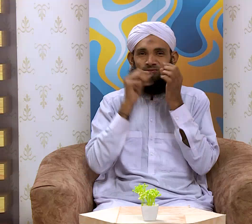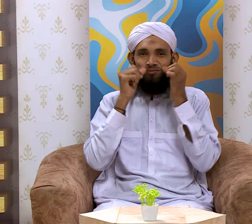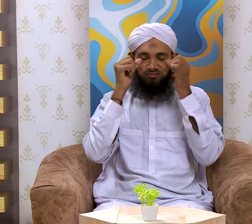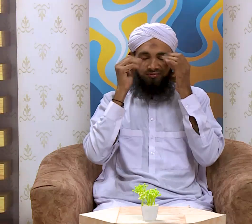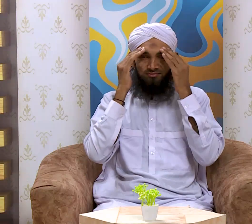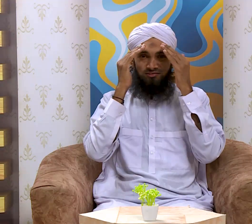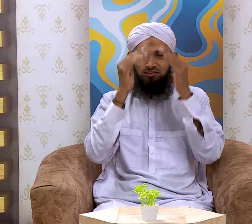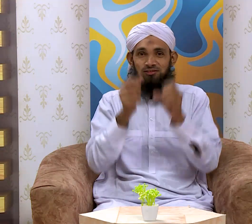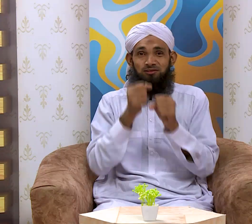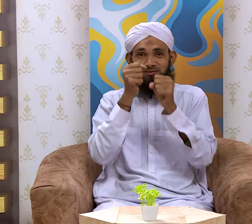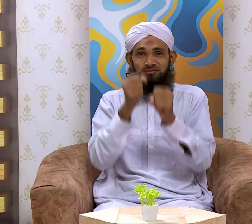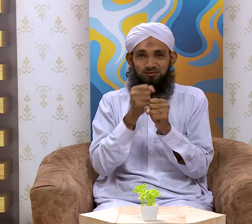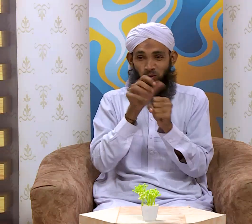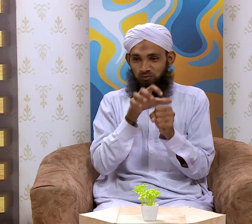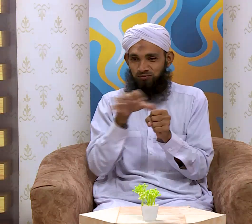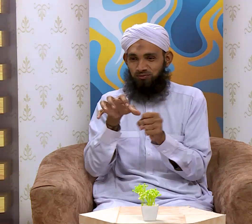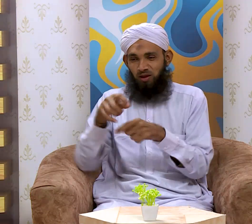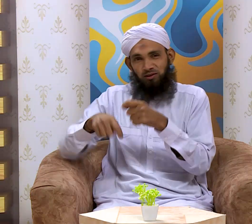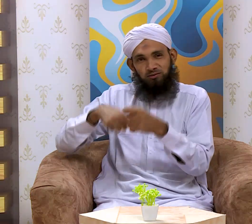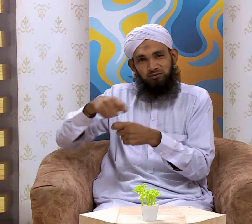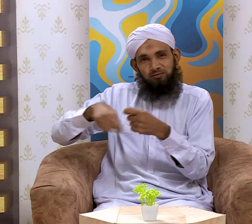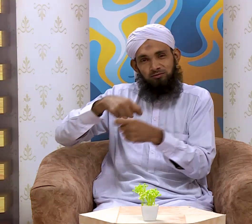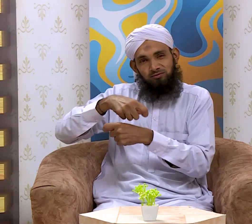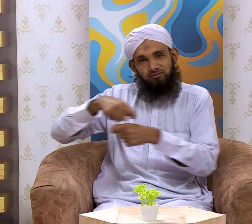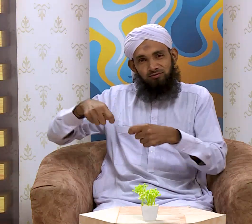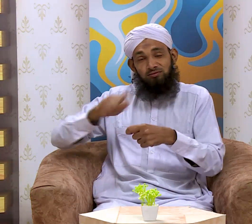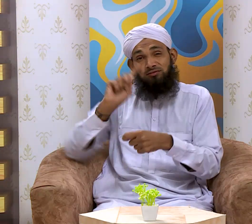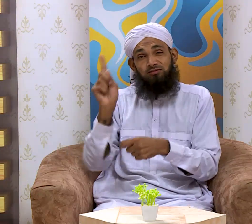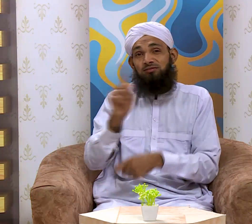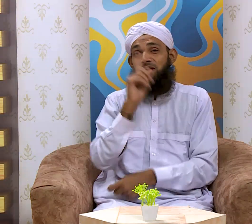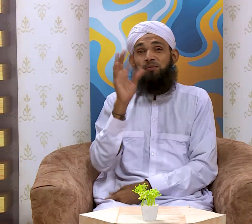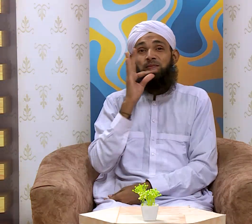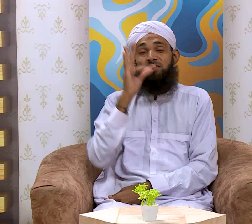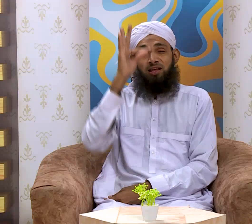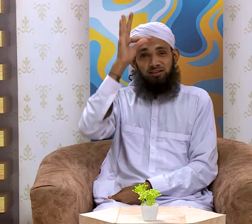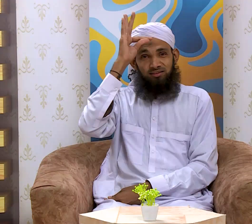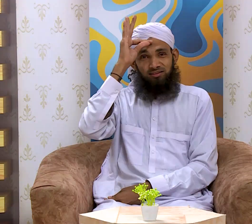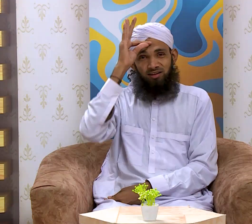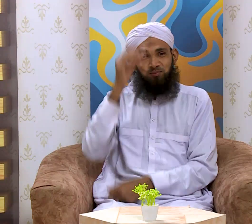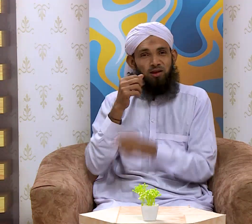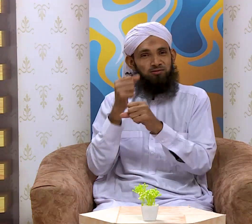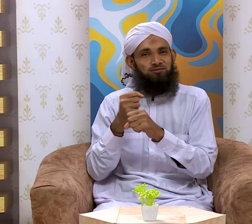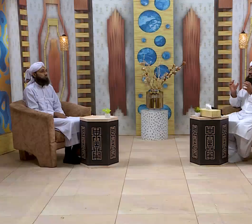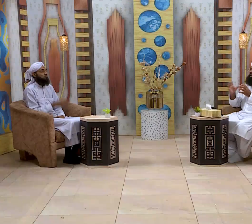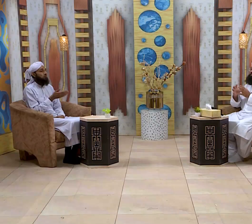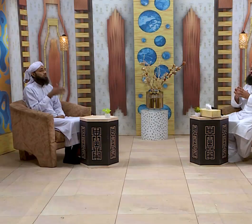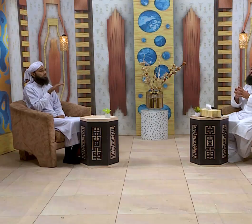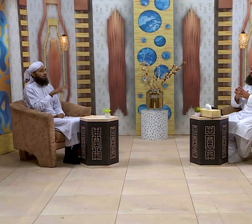اس حلقے میں باندھ دیا جہاں انبیاء کرام علیہم السلام اپنی اپنی سواریوں کو باندھا کرتے تھے۔ پھر آپ صلی اللہ علیہ